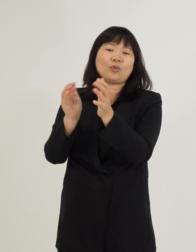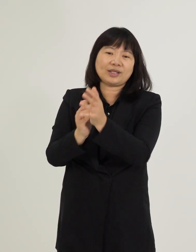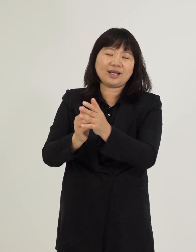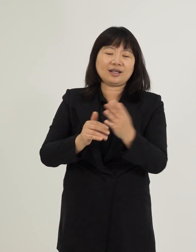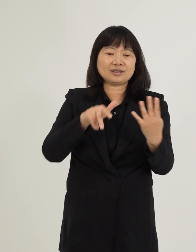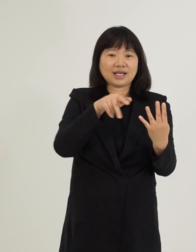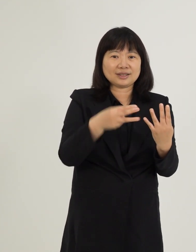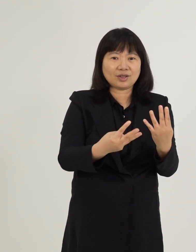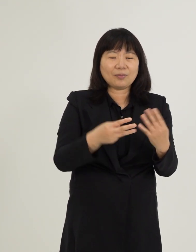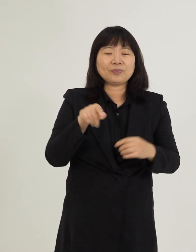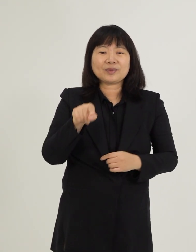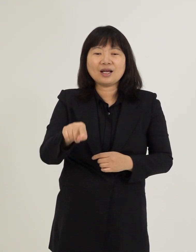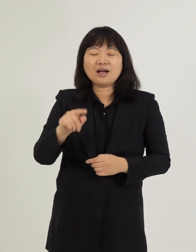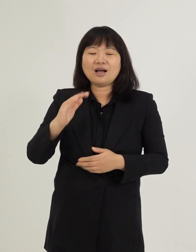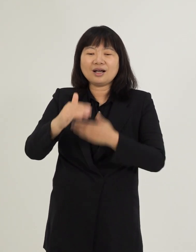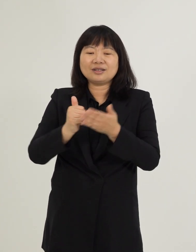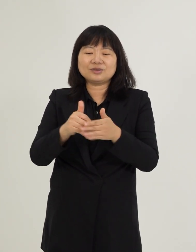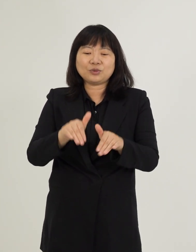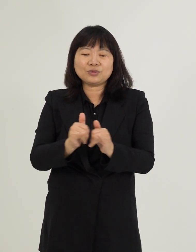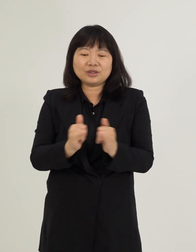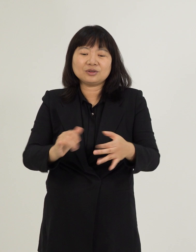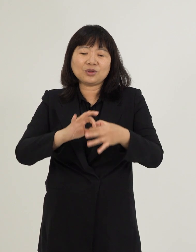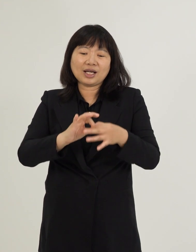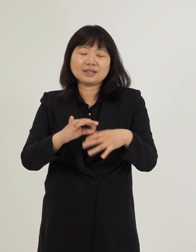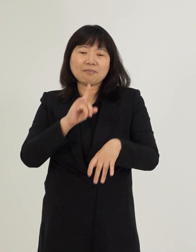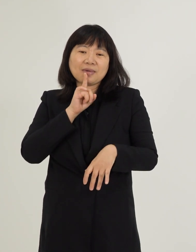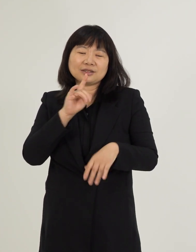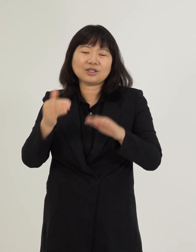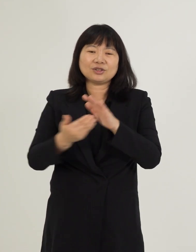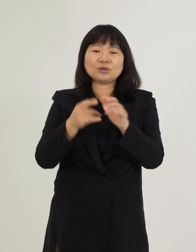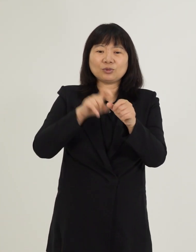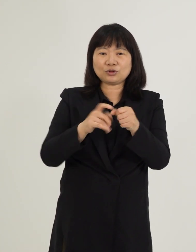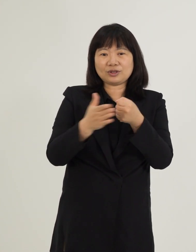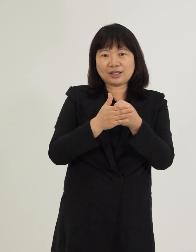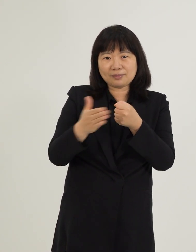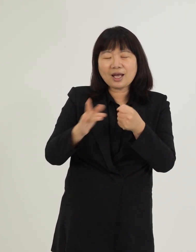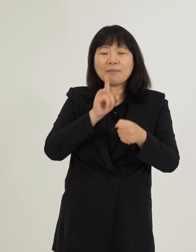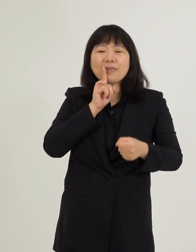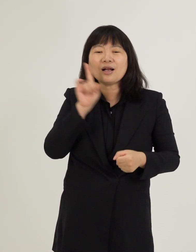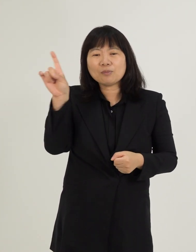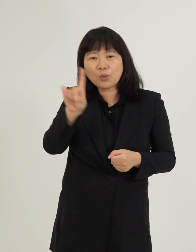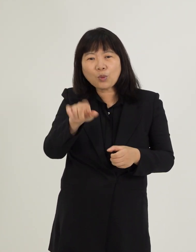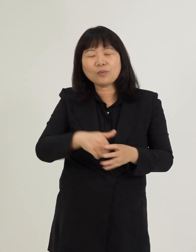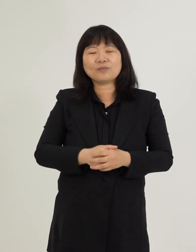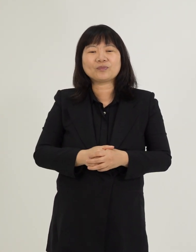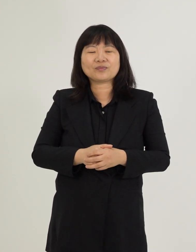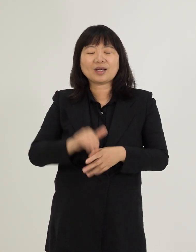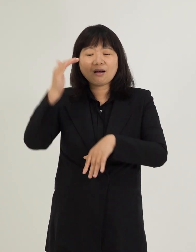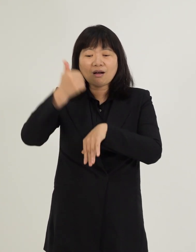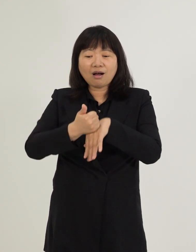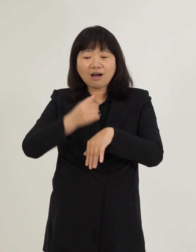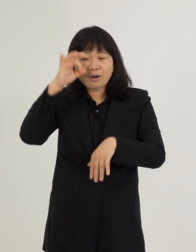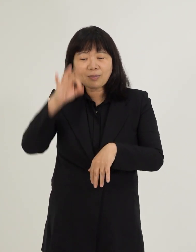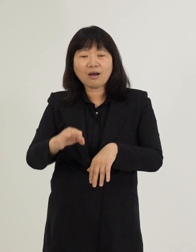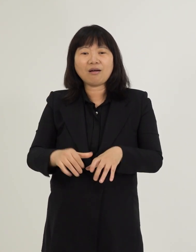시작. 이는 선지자를 통하여 하신 말씀을 이루려 하심이라 일렀으되. 알고 봤더니